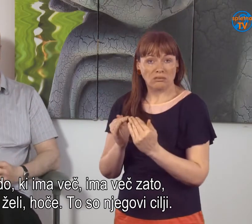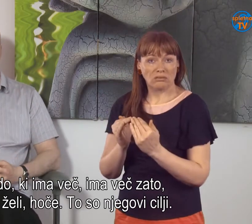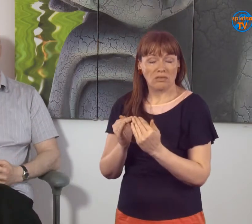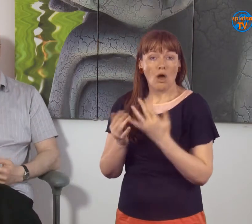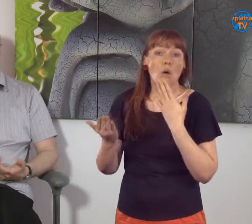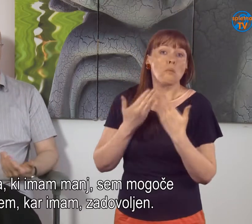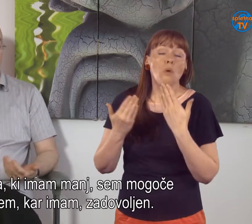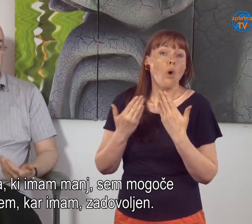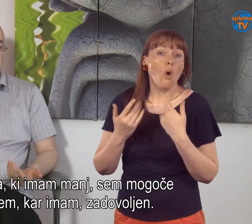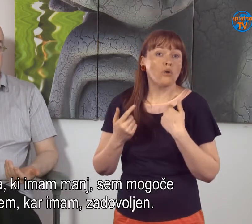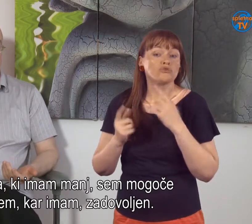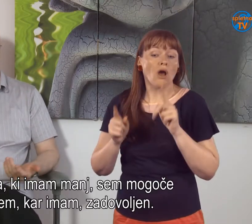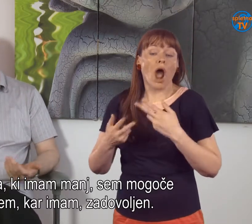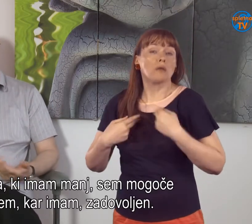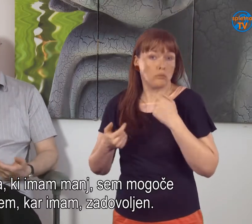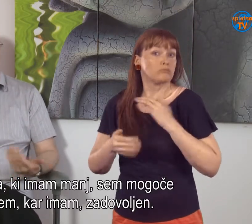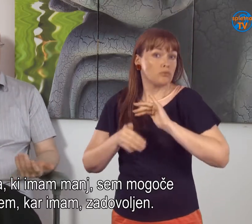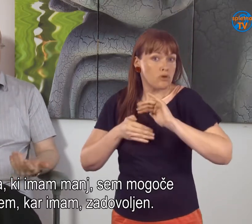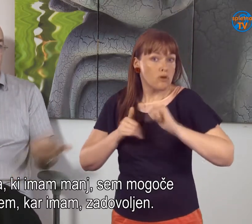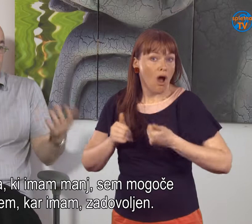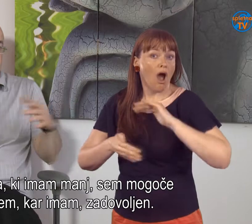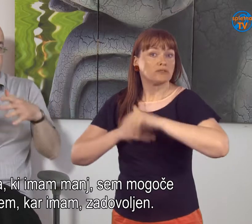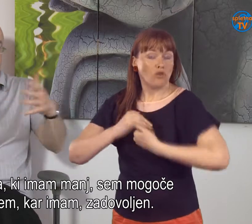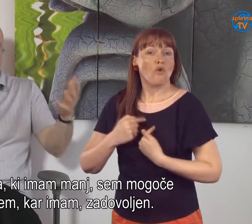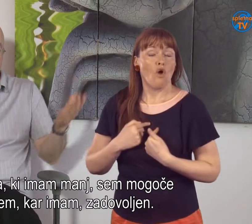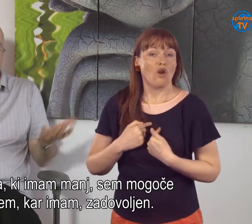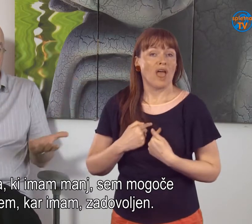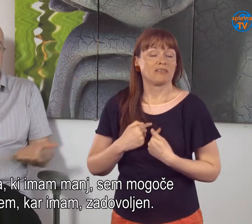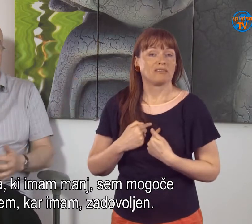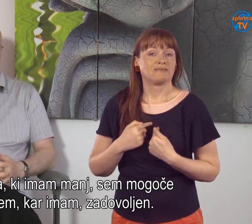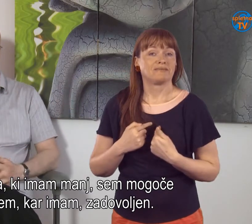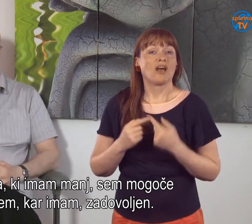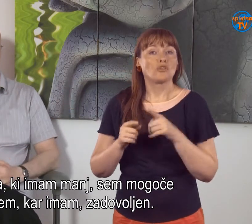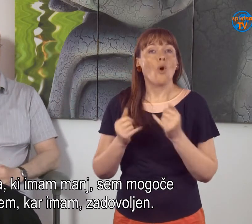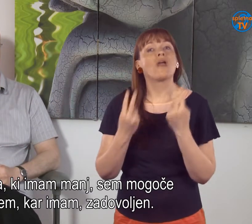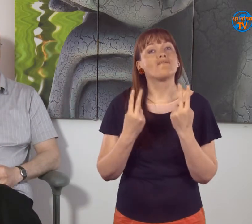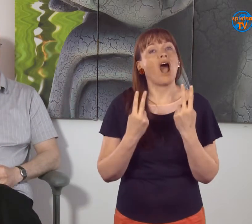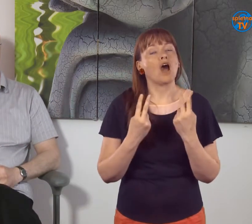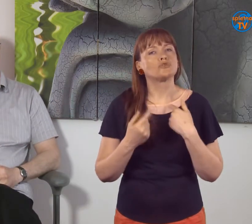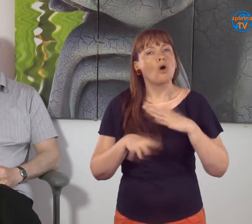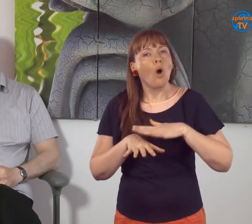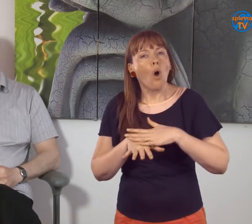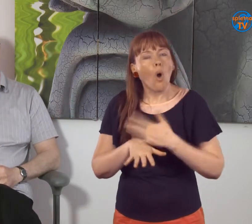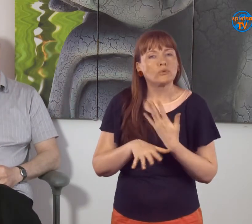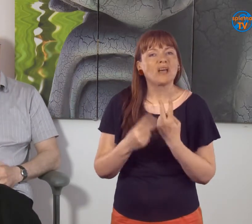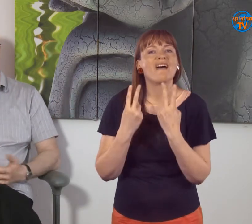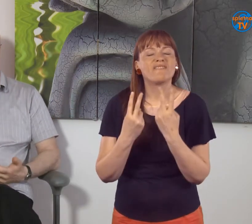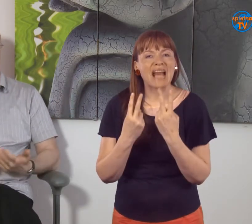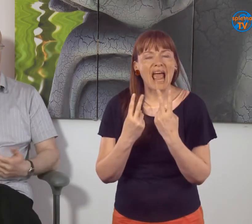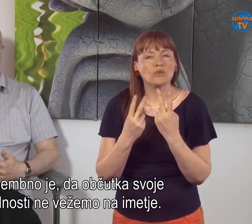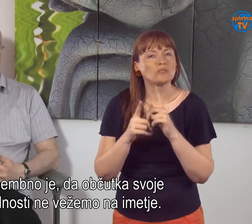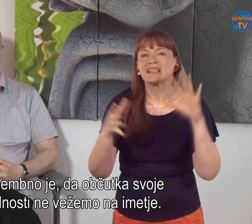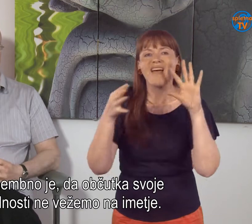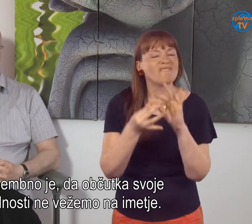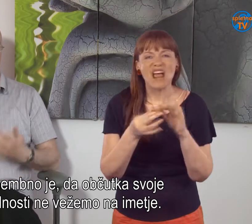cilji. Jaz, ki imam manj, mogoče sem pa s tem, kar imam, zadovoljena, ne? In to